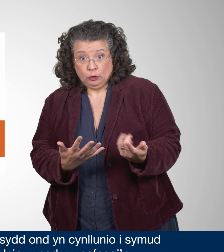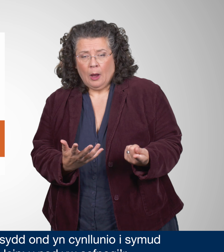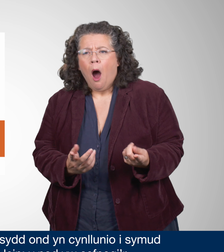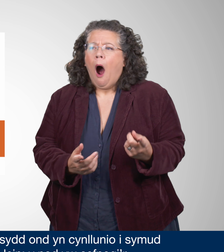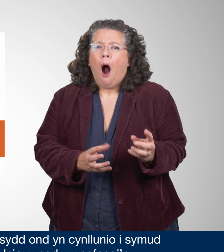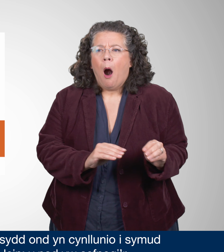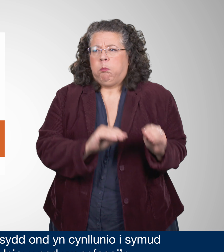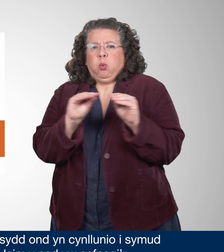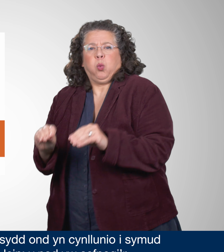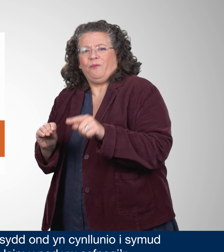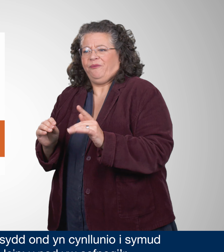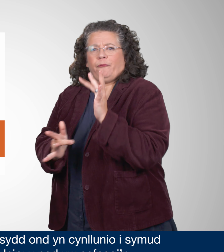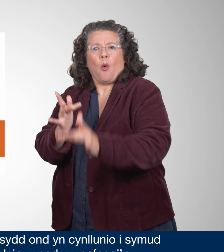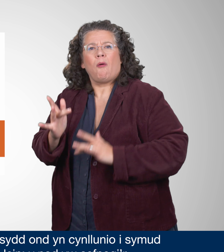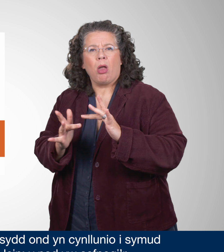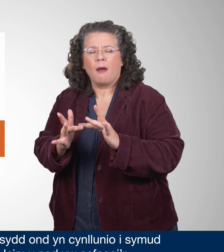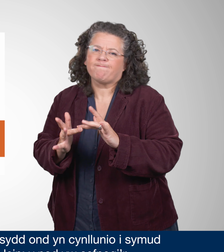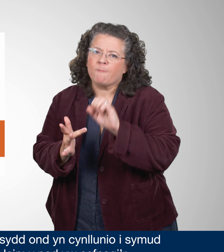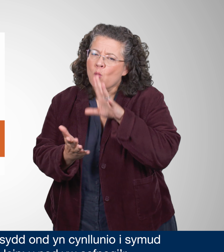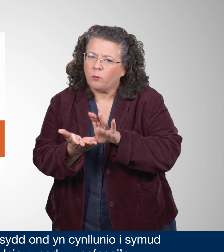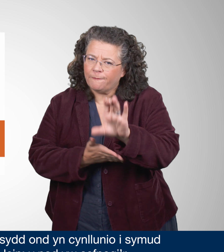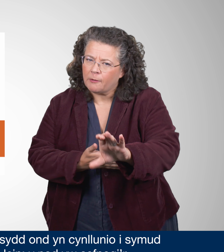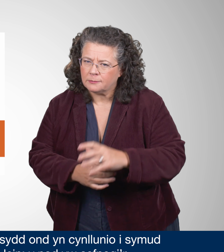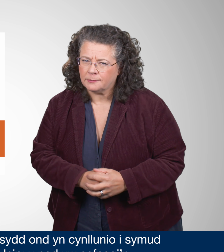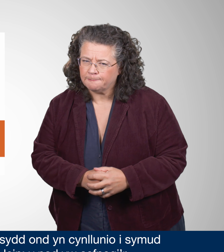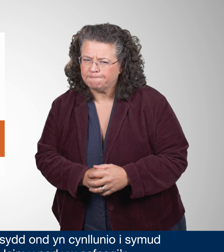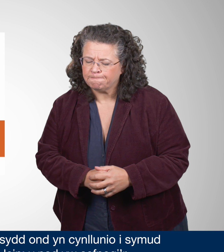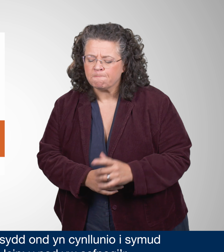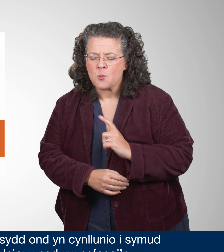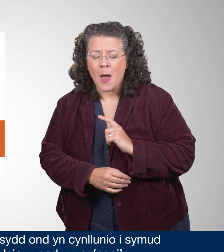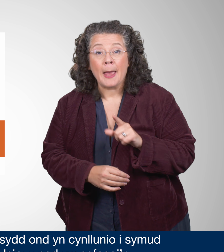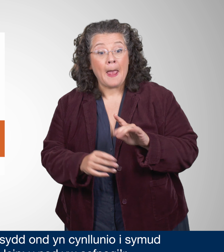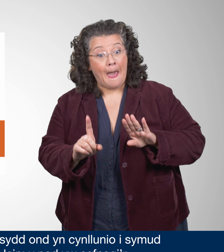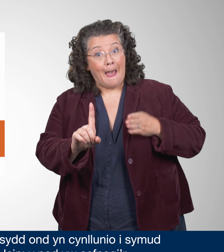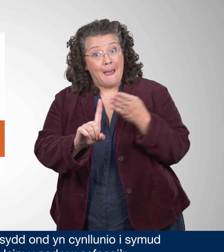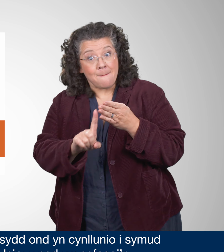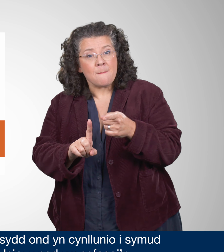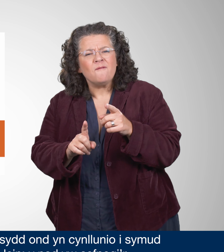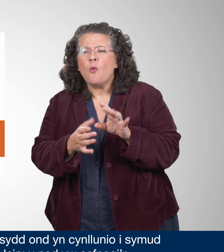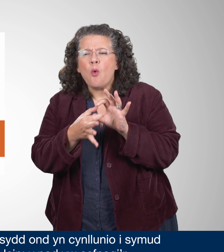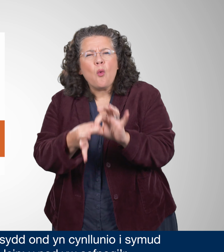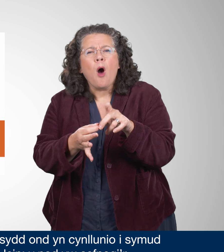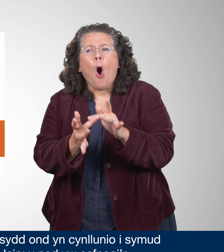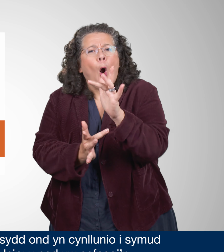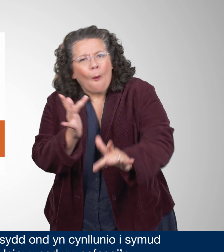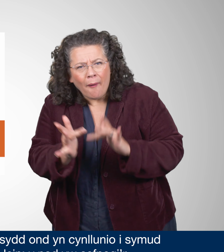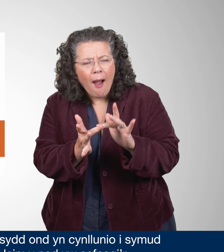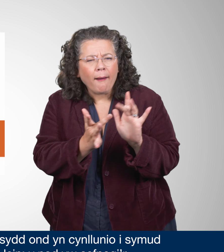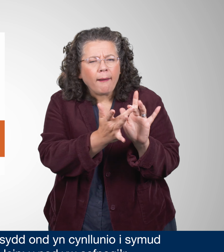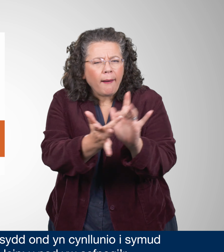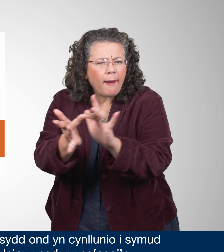am brosiectau sydd ond yn cynllunio i symud gweithgareddau presennol